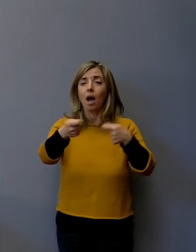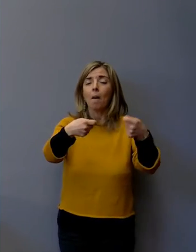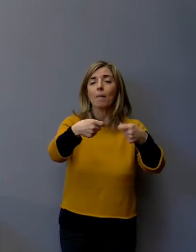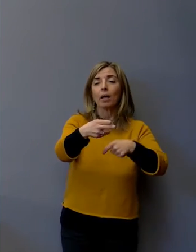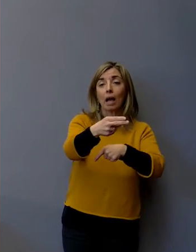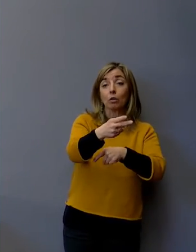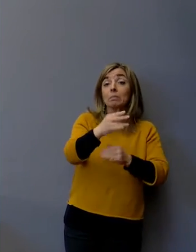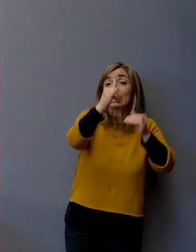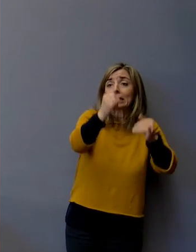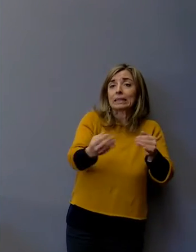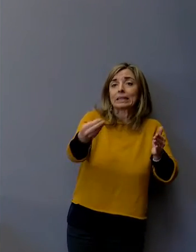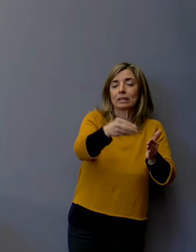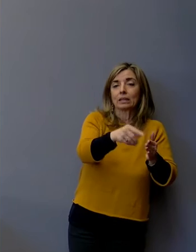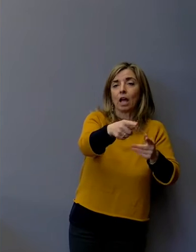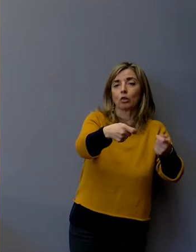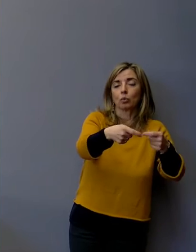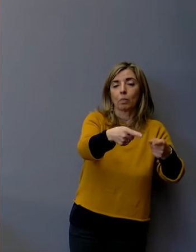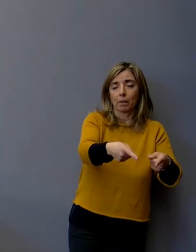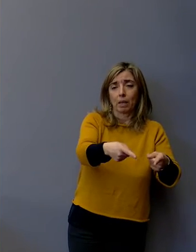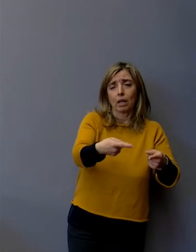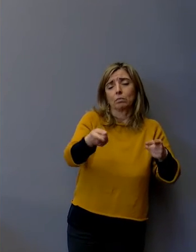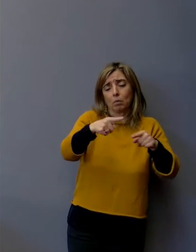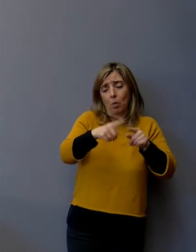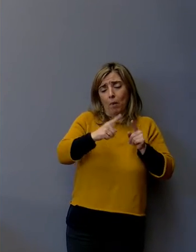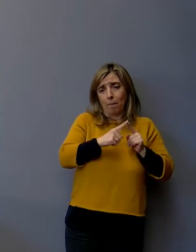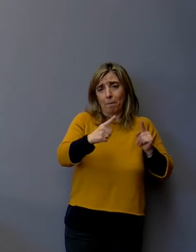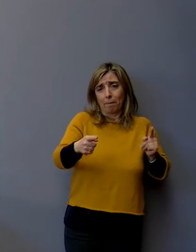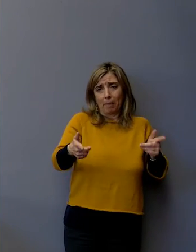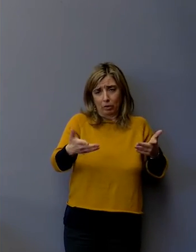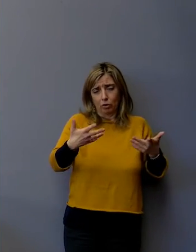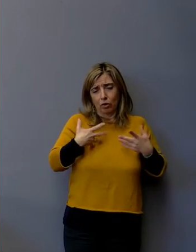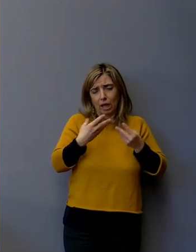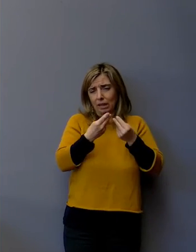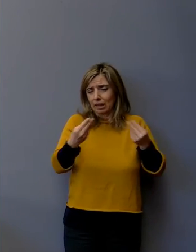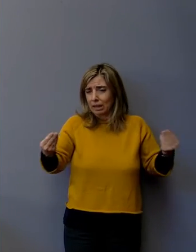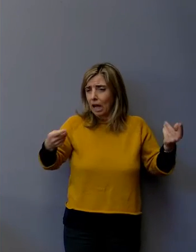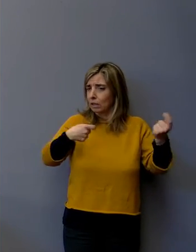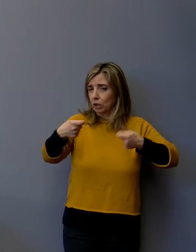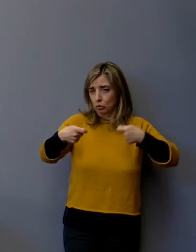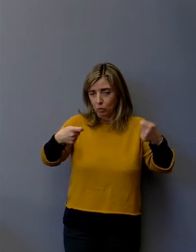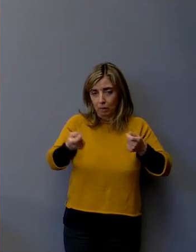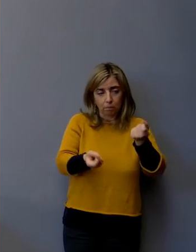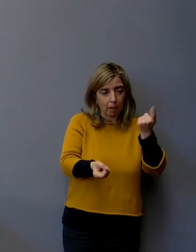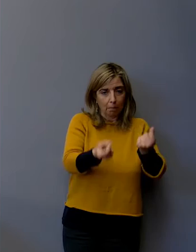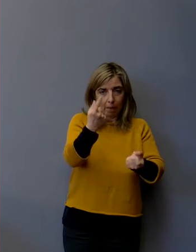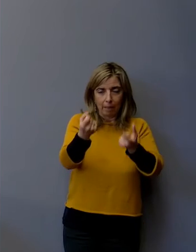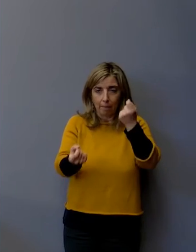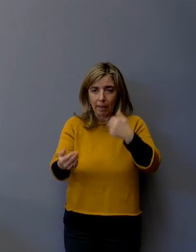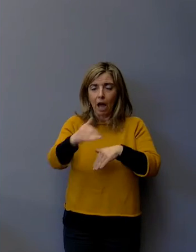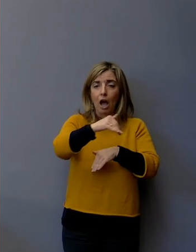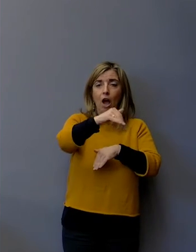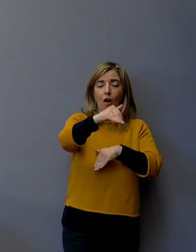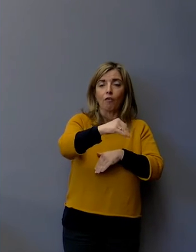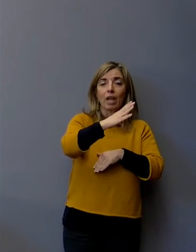ma voglio dire tanti altri sono quelli che abbiamo ricordato in quest'ultimo periodo via carrara via piave champagnate eccetera eccetera campostano